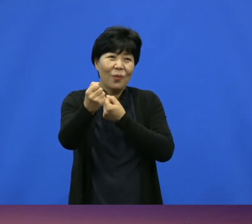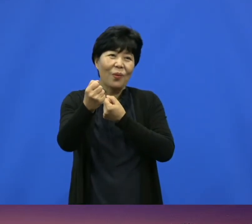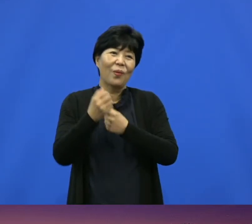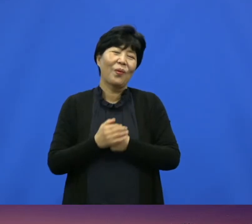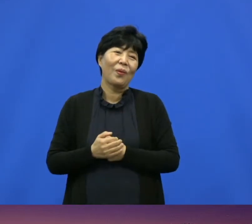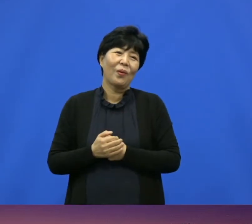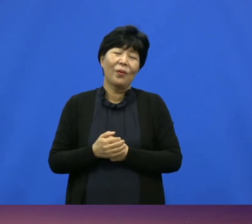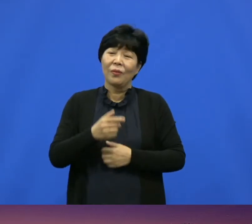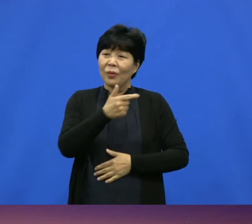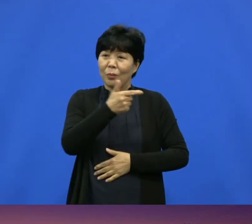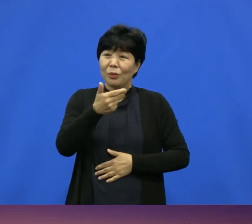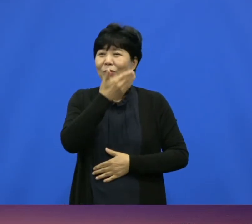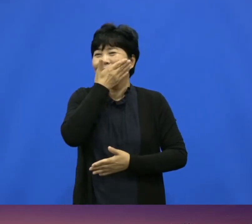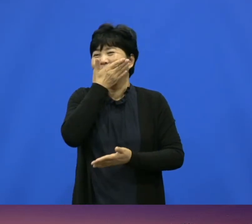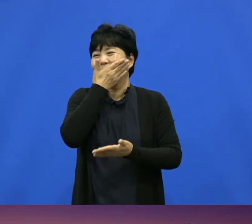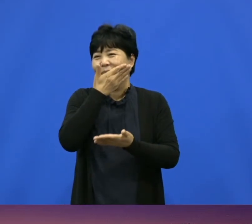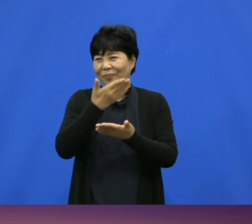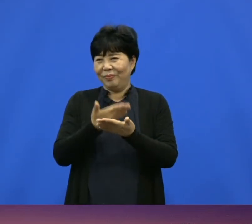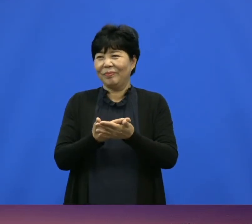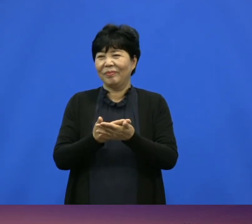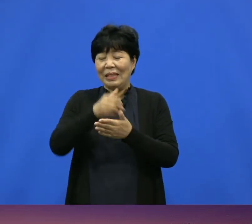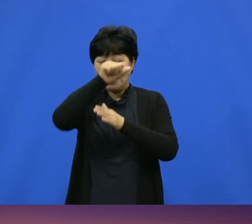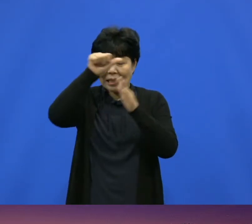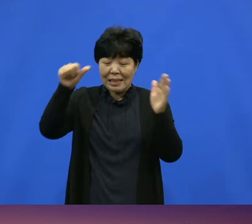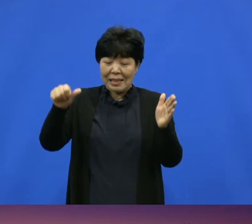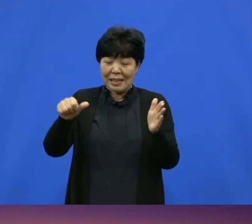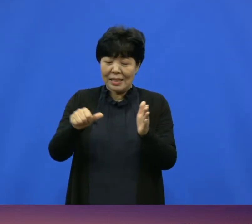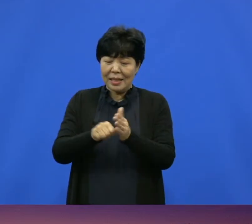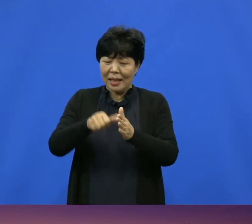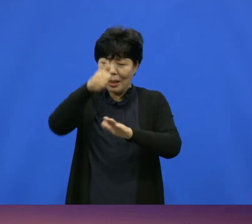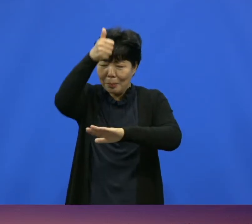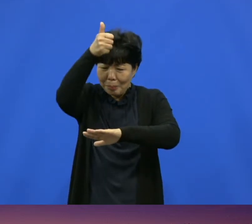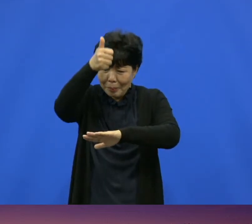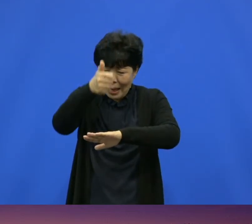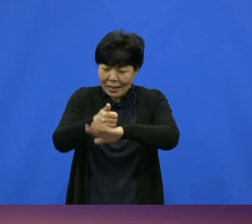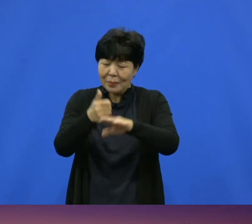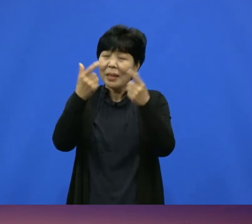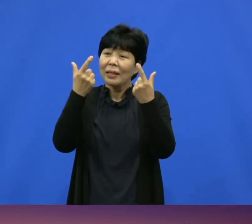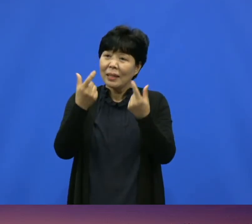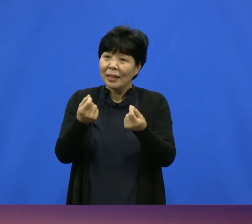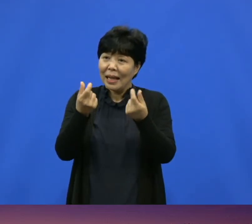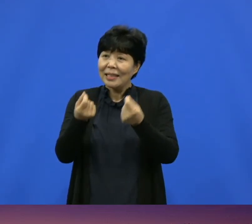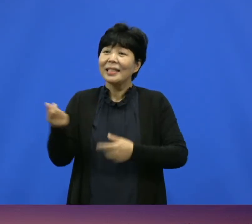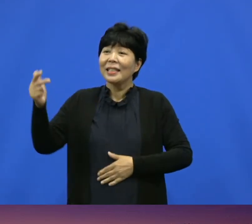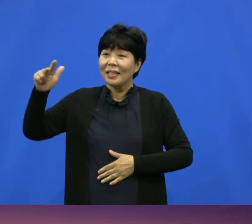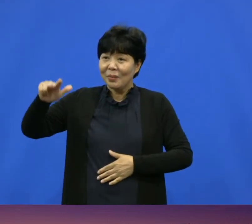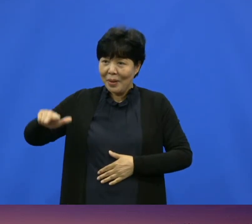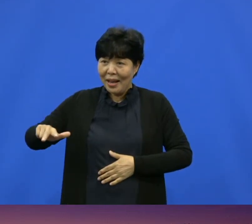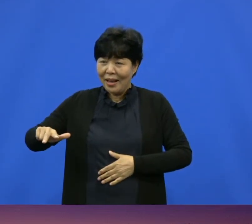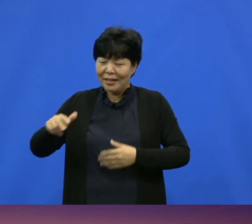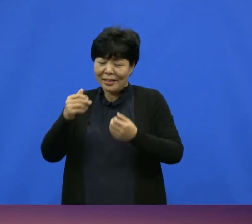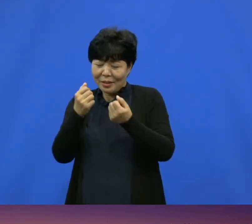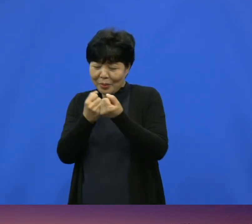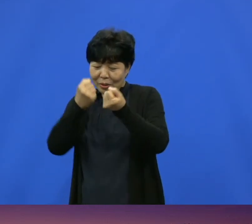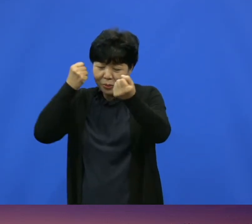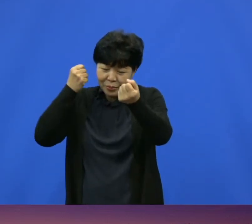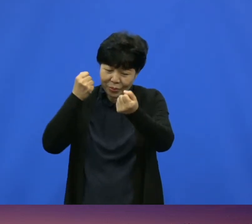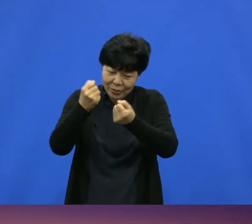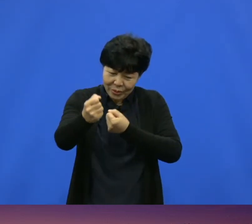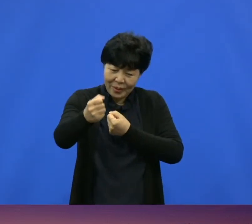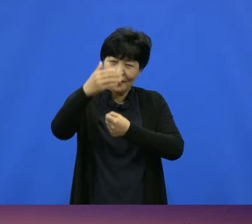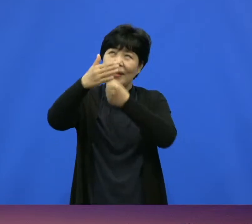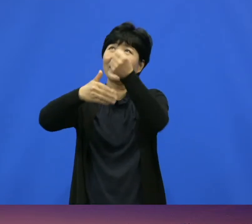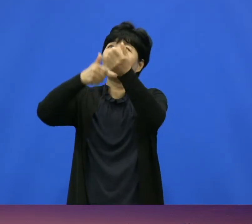불구하고가 매우 중요해요. 여러분. 우리 인생이 완전히 끝난 것 같아도 그럼에도 불구하고 하나님이